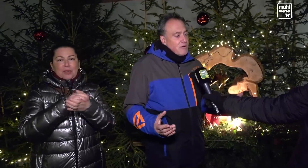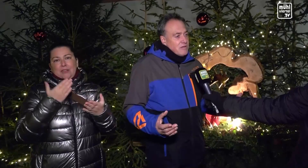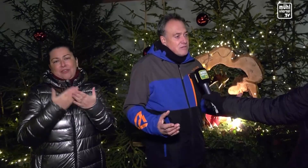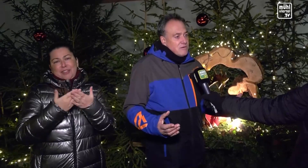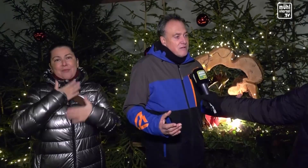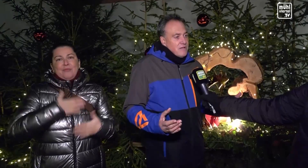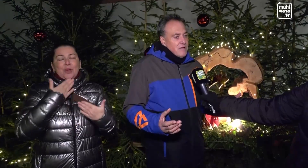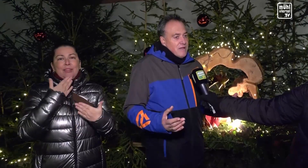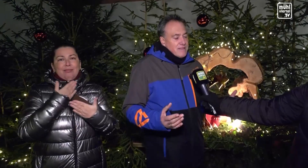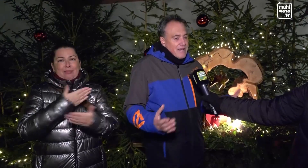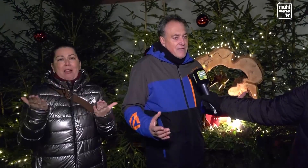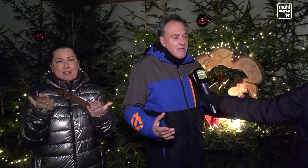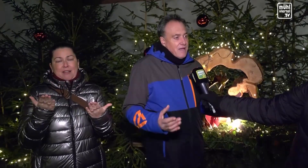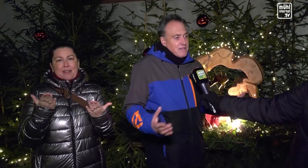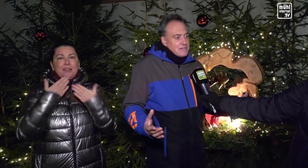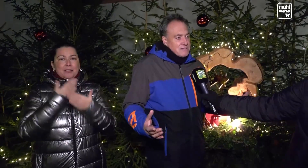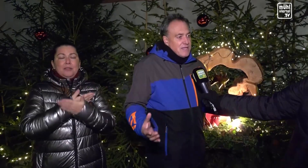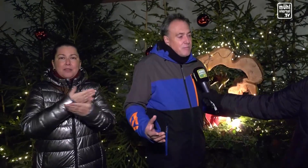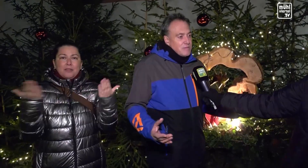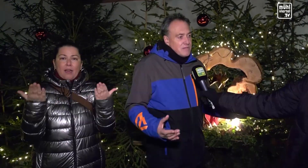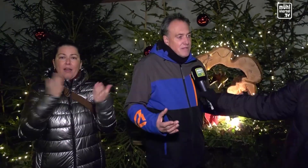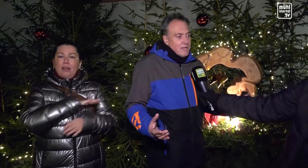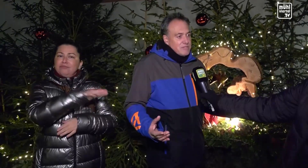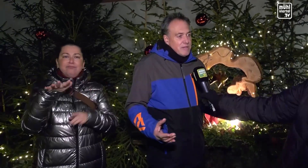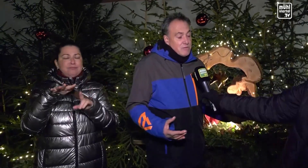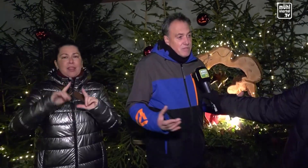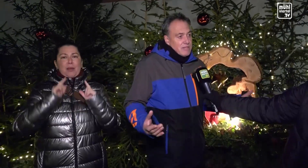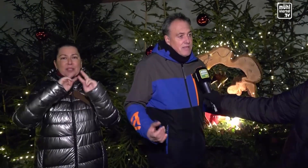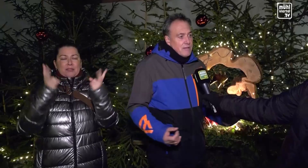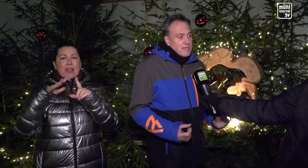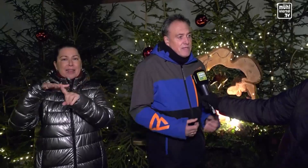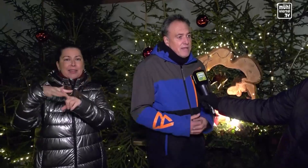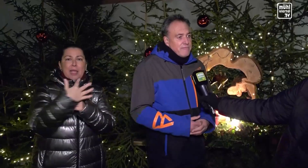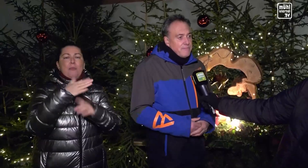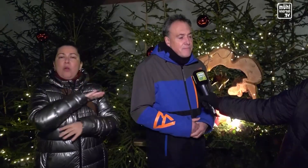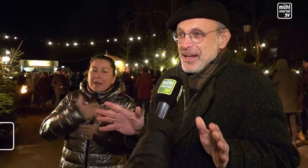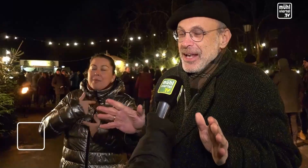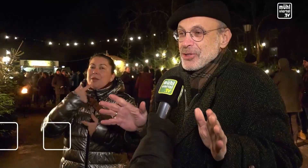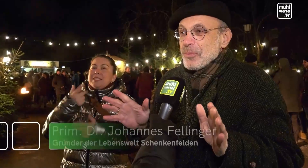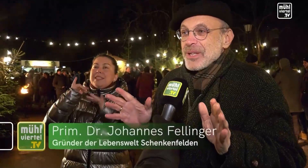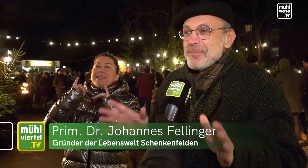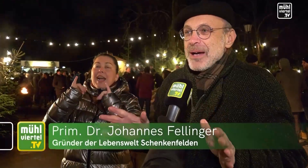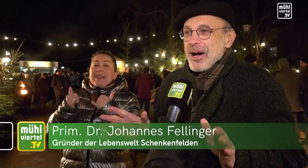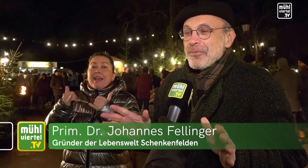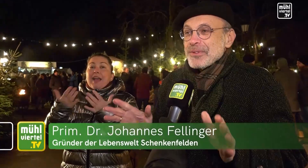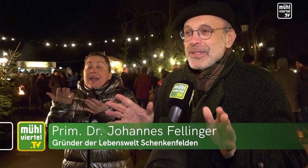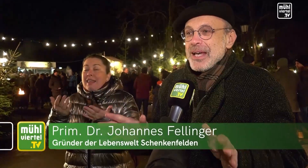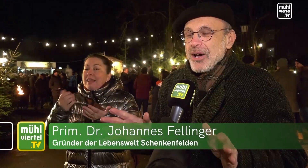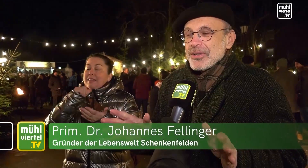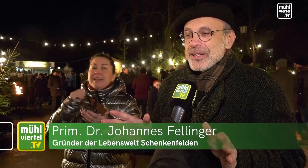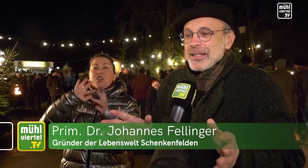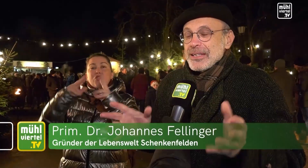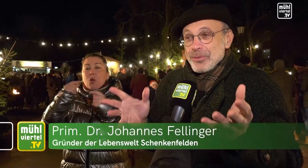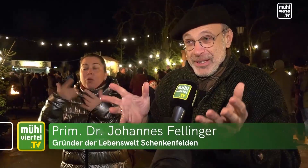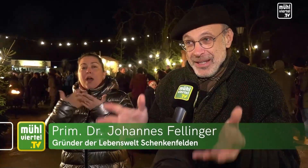möchte ich danken sagen, danke an das Team der Lebenswelt und an die ehrenamtlichen Helfer. Es kommt immer auf die